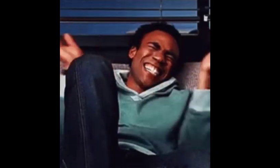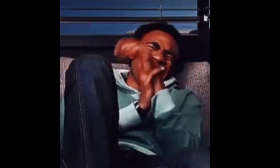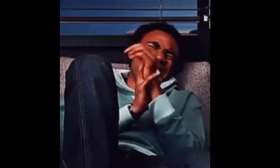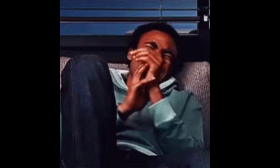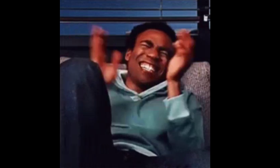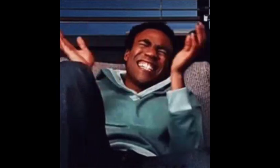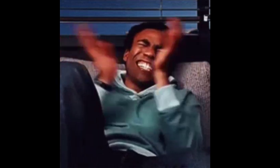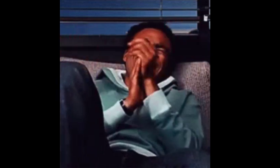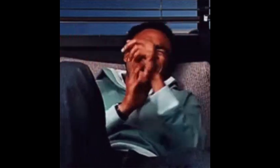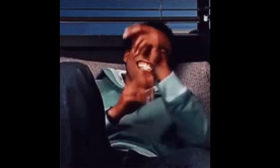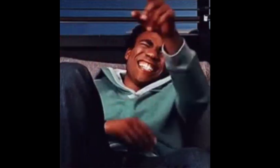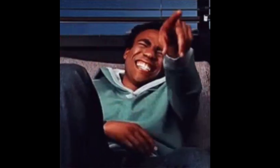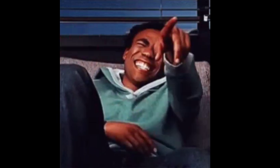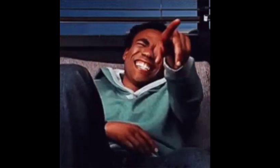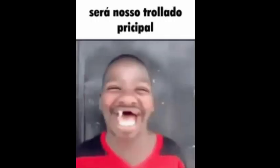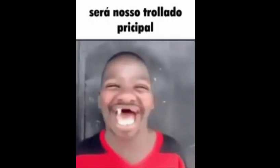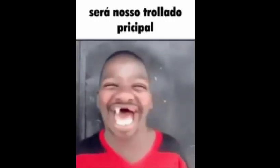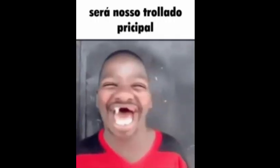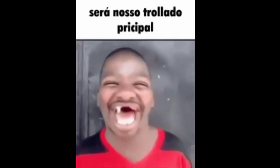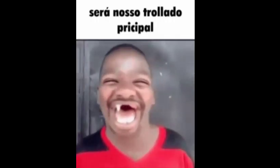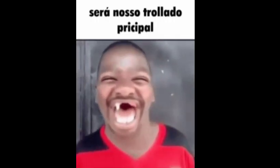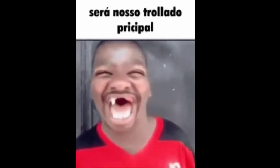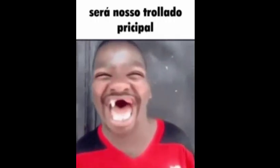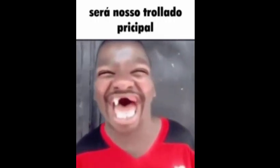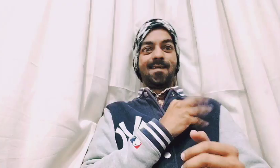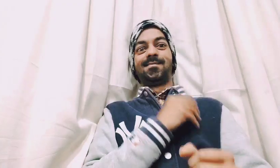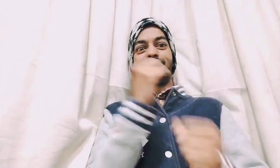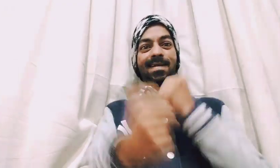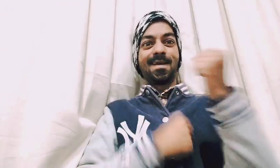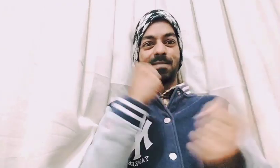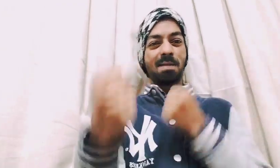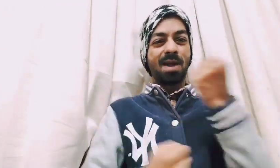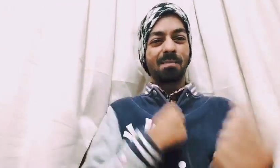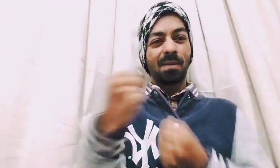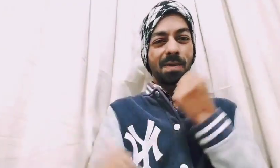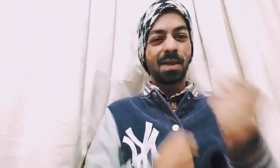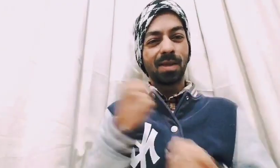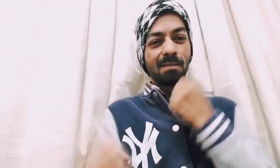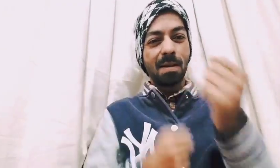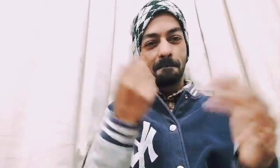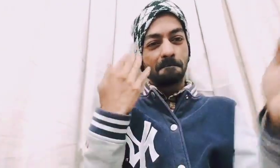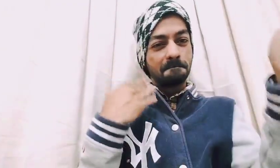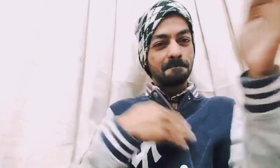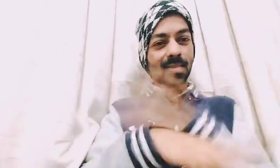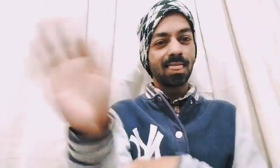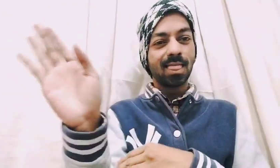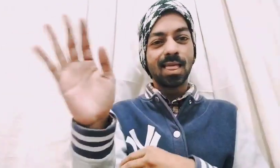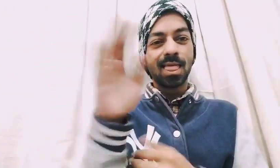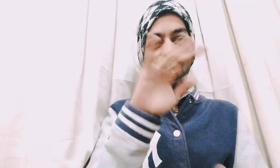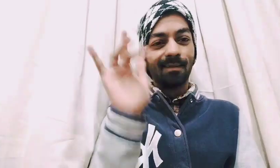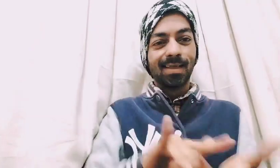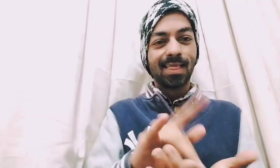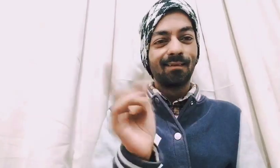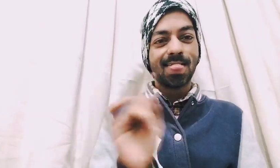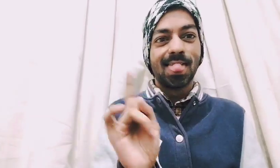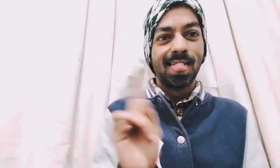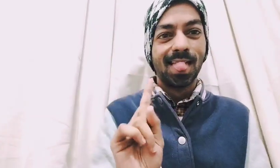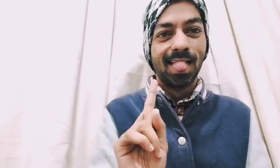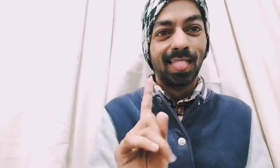세상에서 제일 행복한 순간 널 만나고 내일 겪게